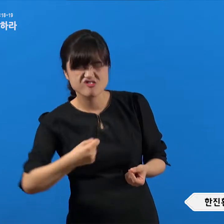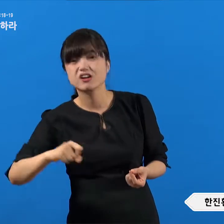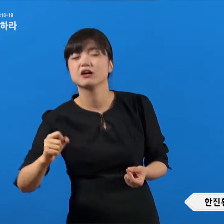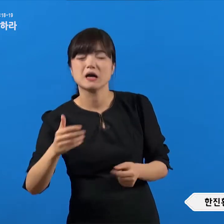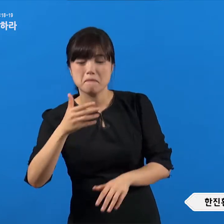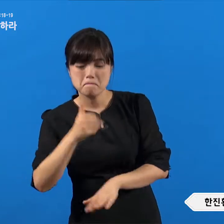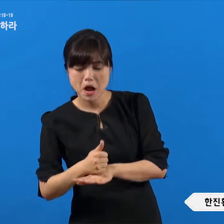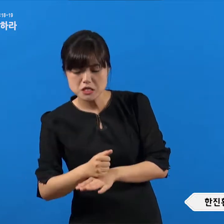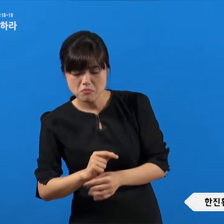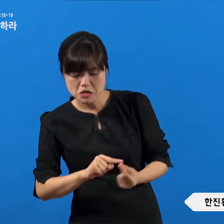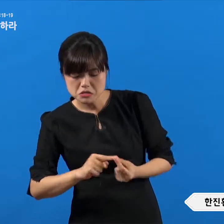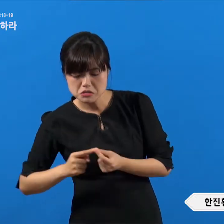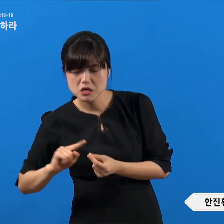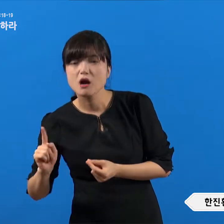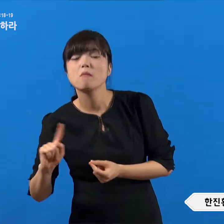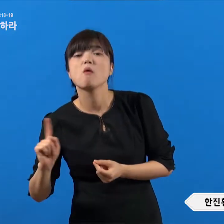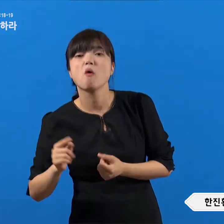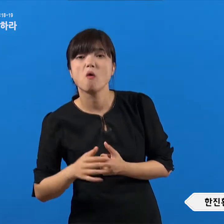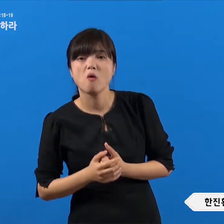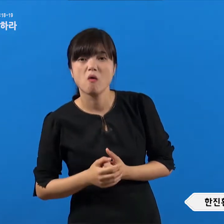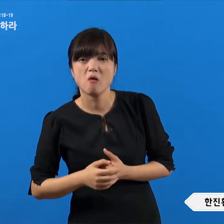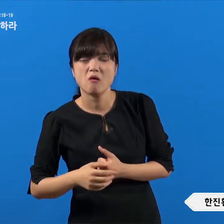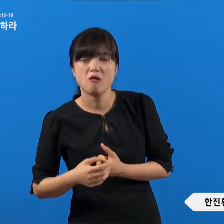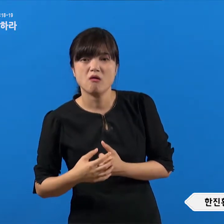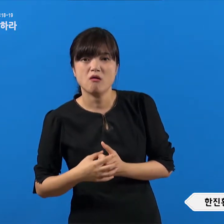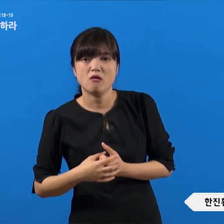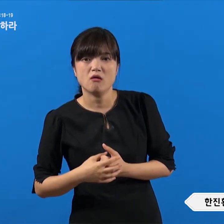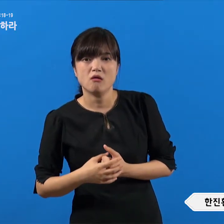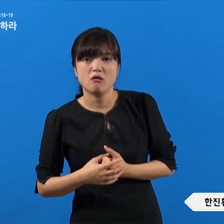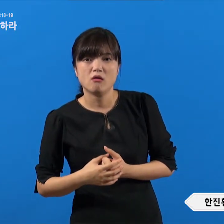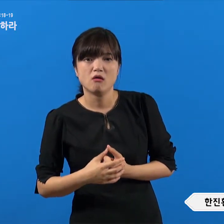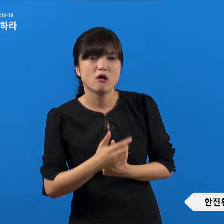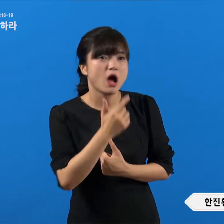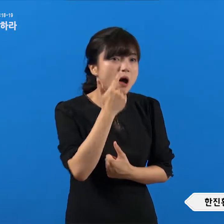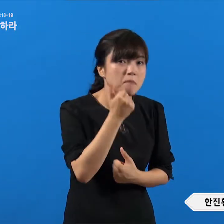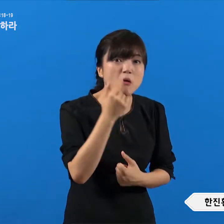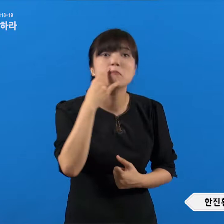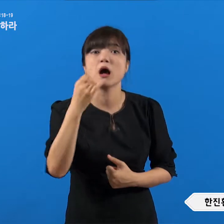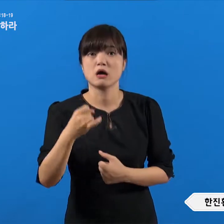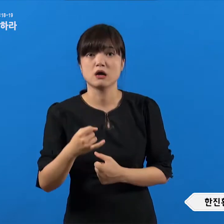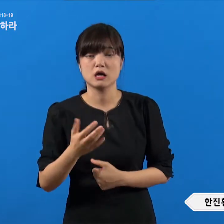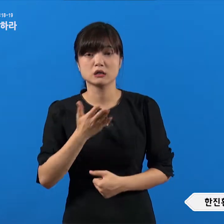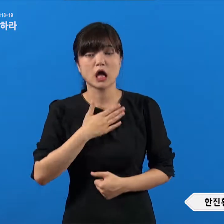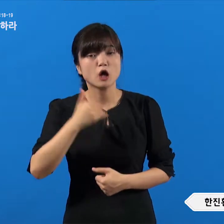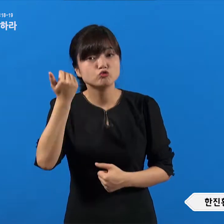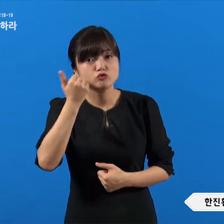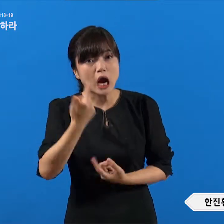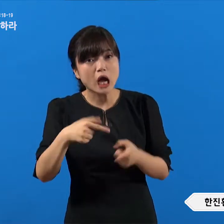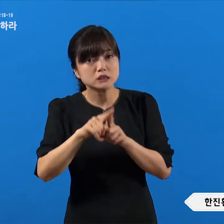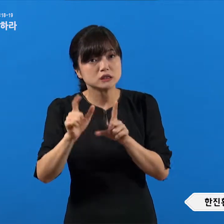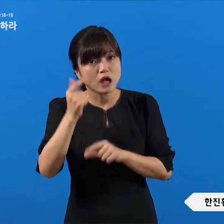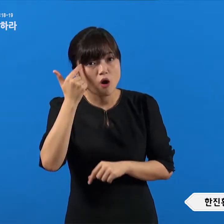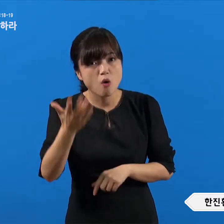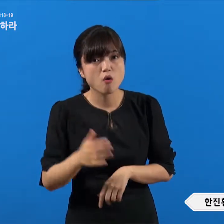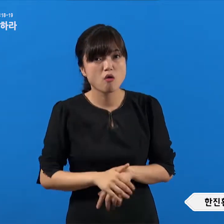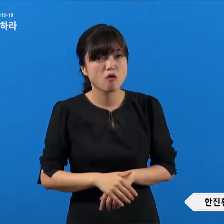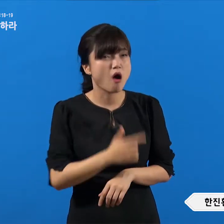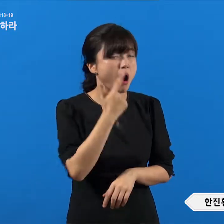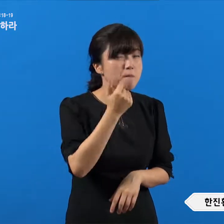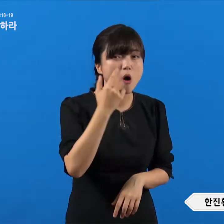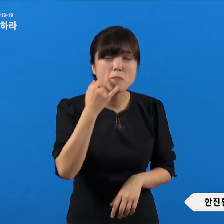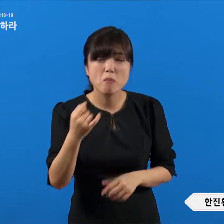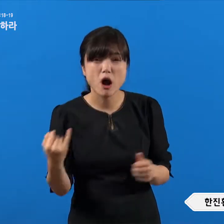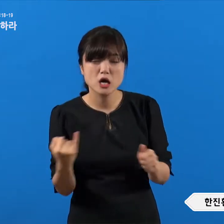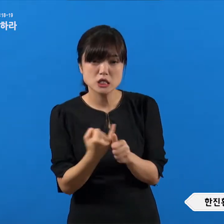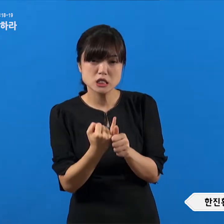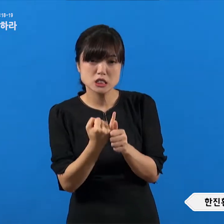맨 마지막에 몇 자 적어 놓은 것이 있었습니다. 아빠, 엄마, 난 누구하고 살아요?